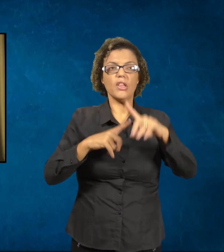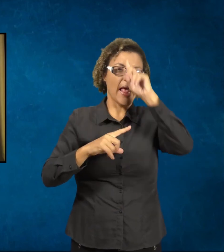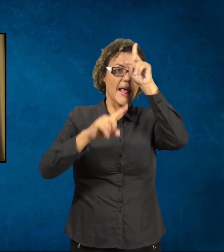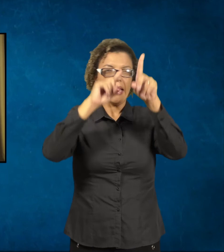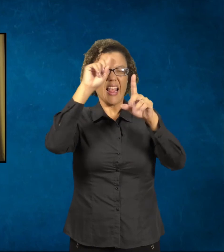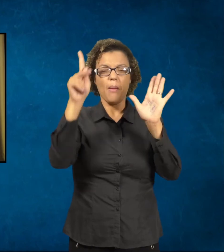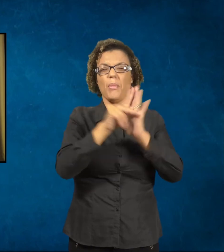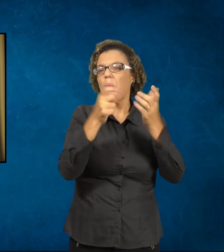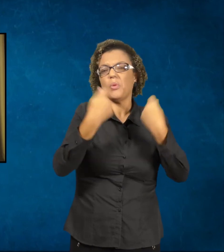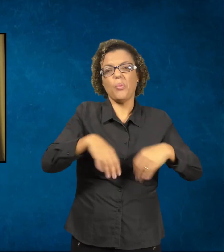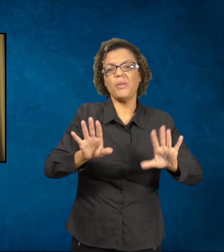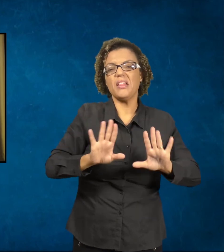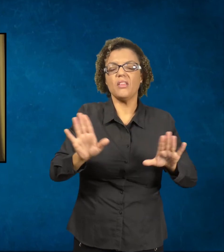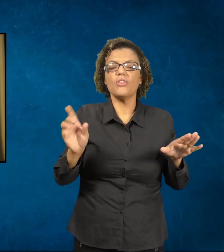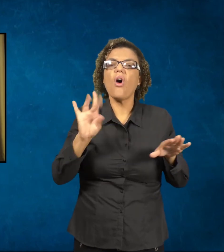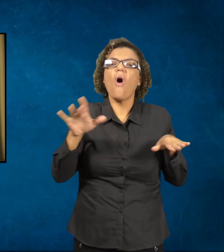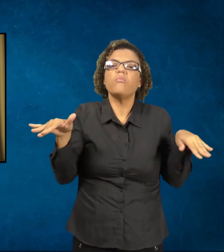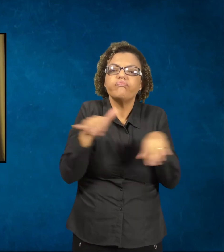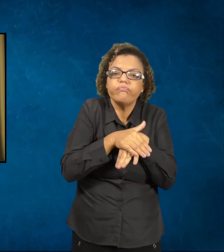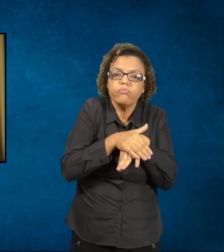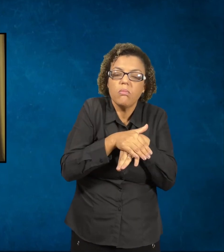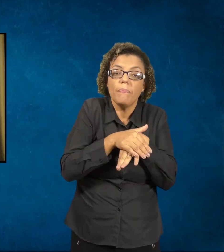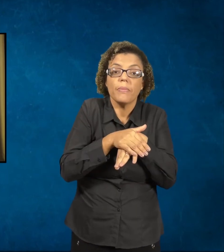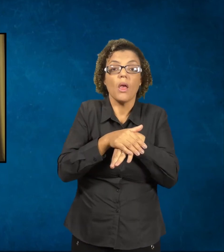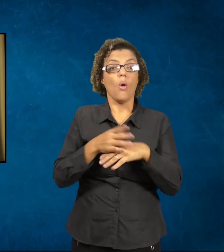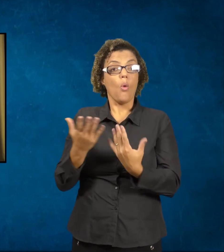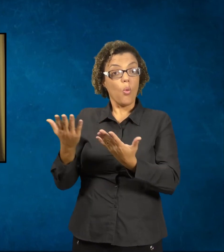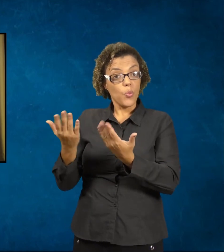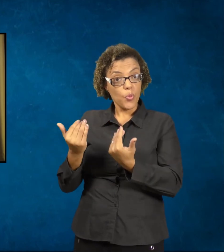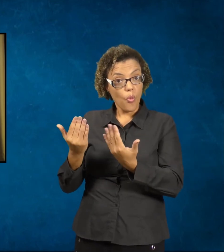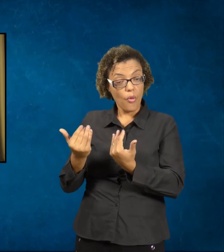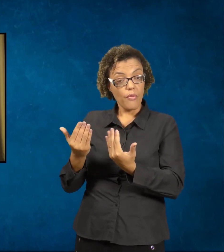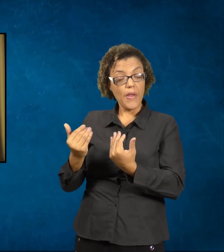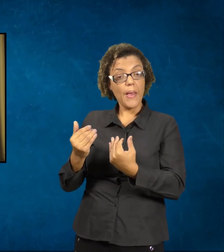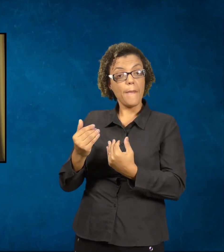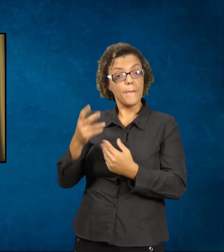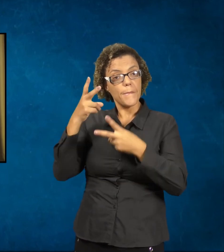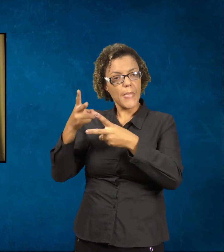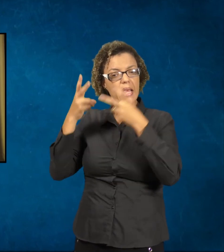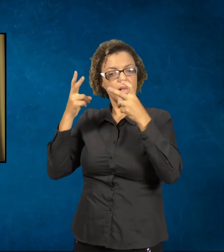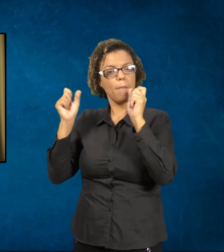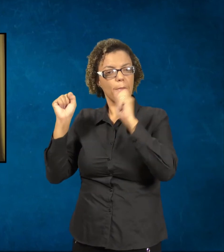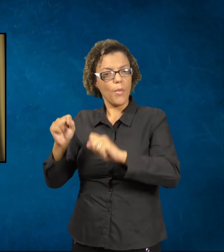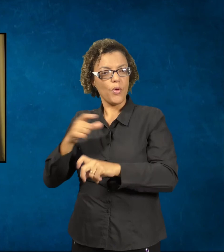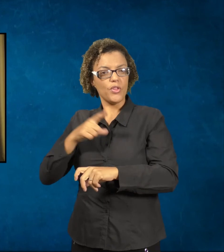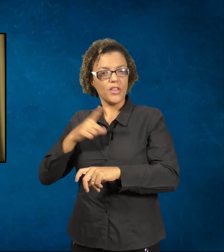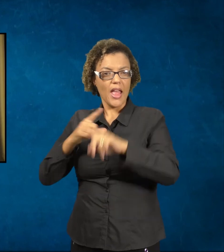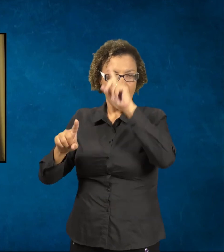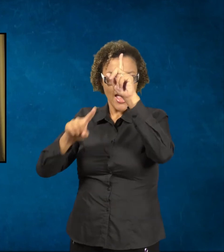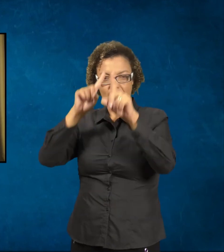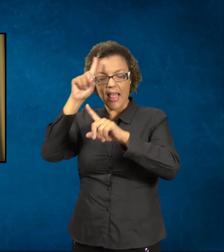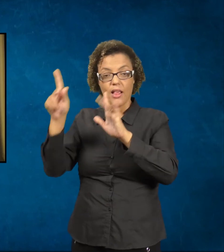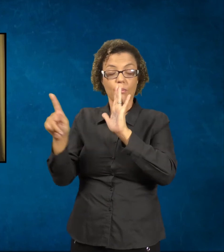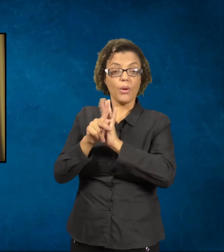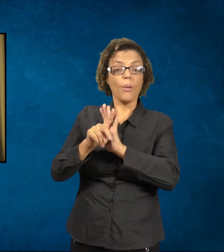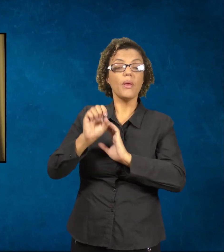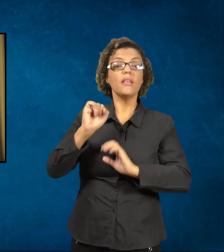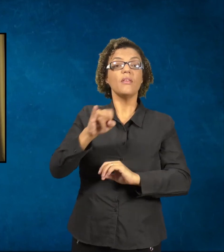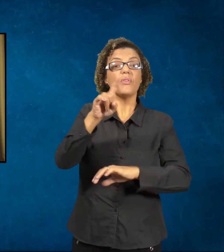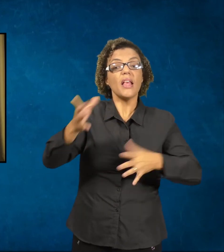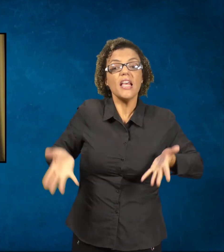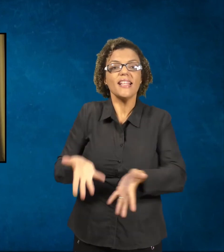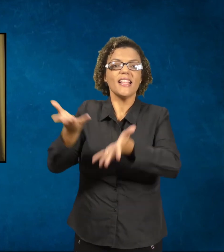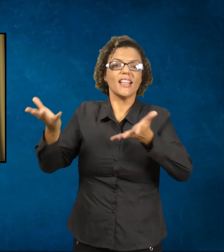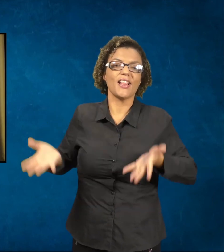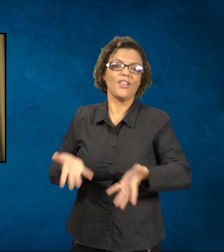uma possibilidade de ter ideias próprias, quando você o incentiva a gerar uma ideia. Porque a consciência se dá por